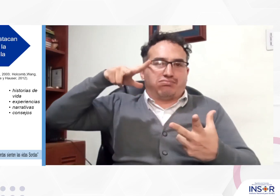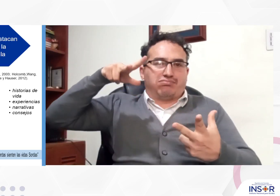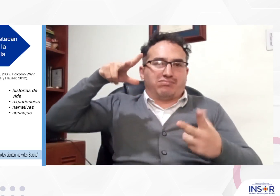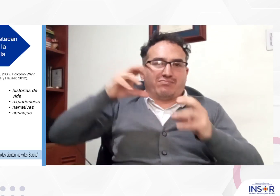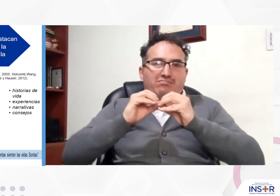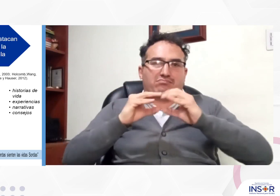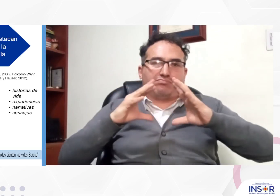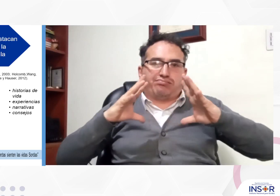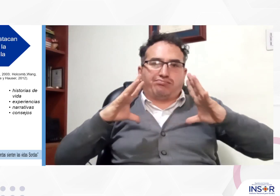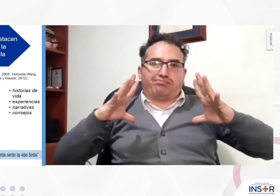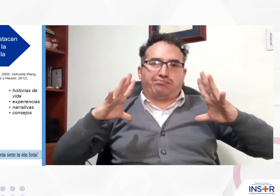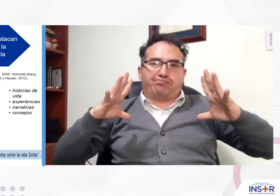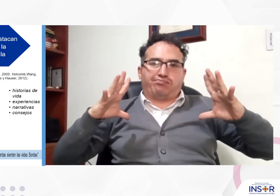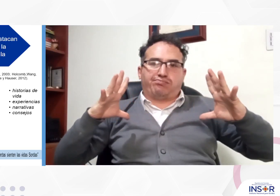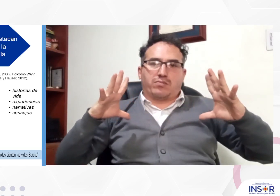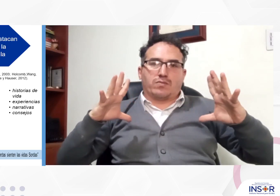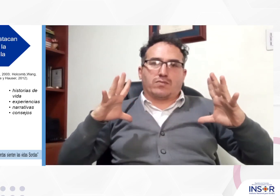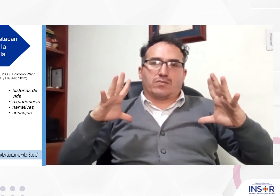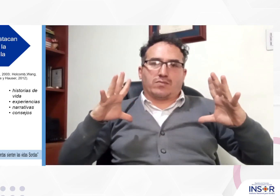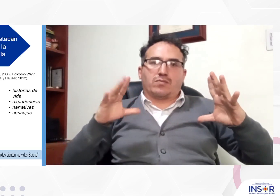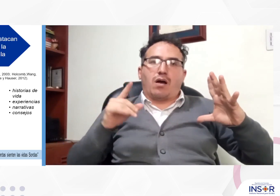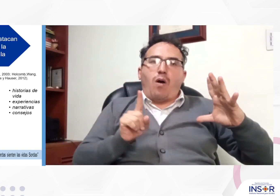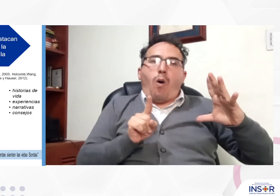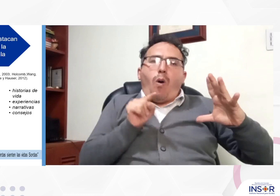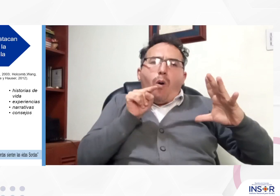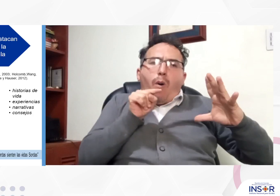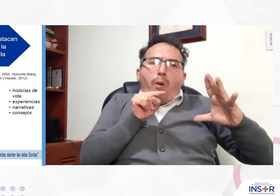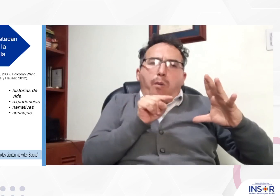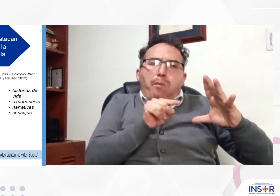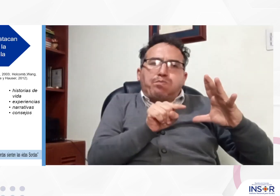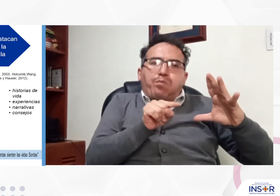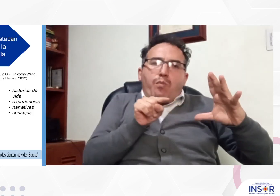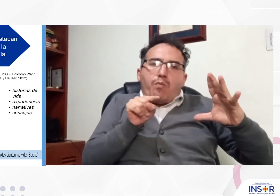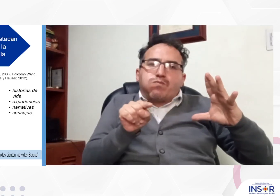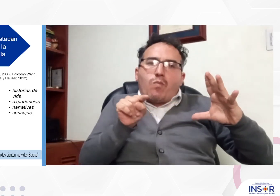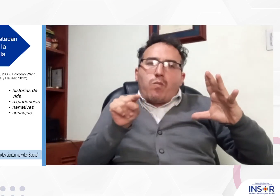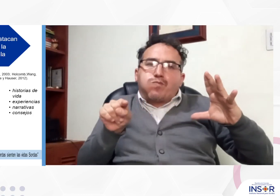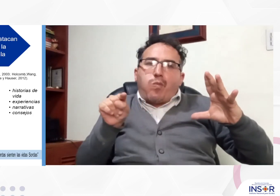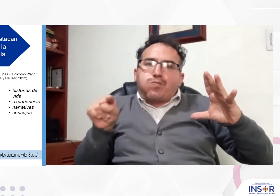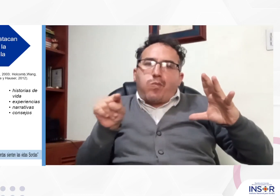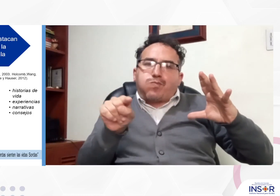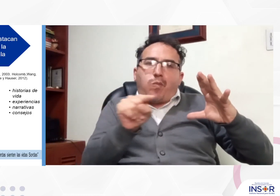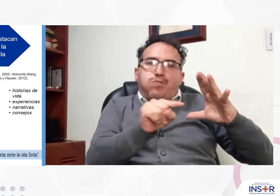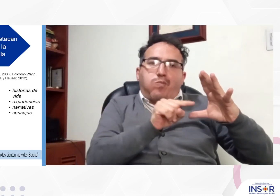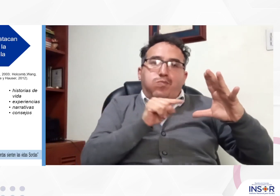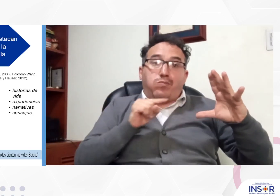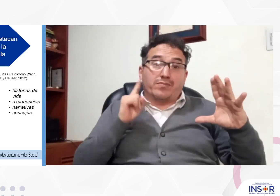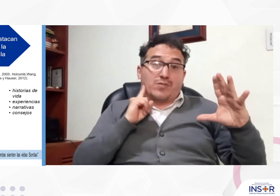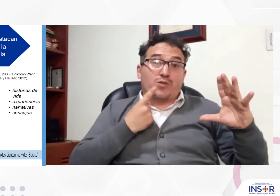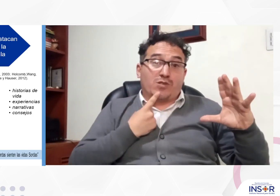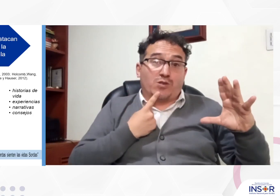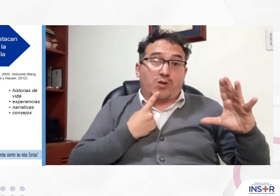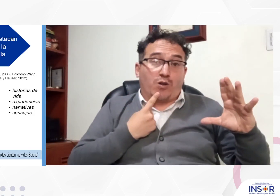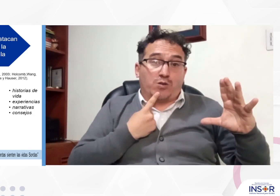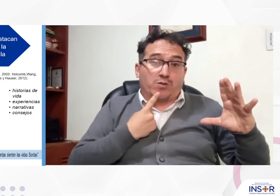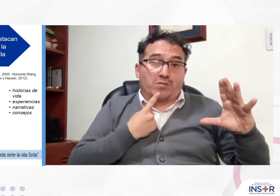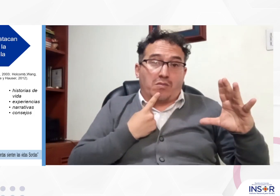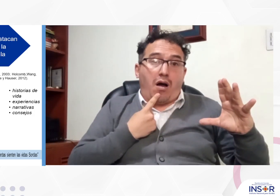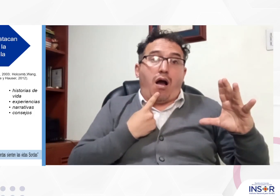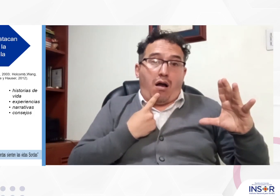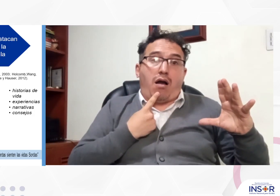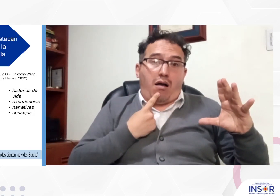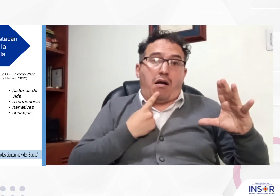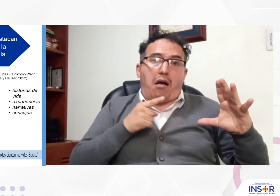esa narrativa, y ustedes ven en la imagen que hice una figura poliédrica, y en esta figura que ustedes ven pues hay